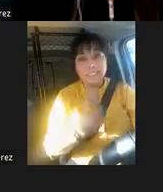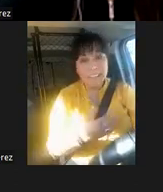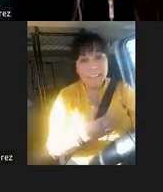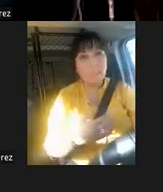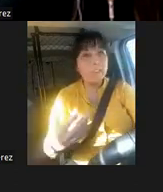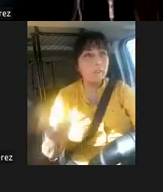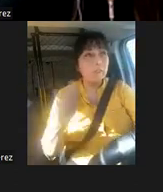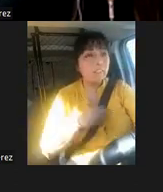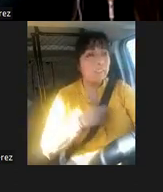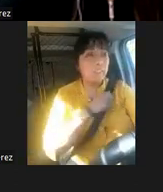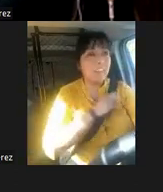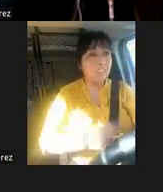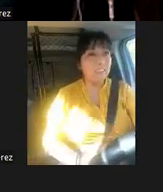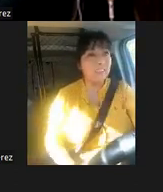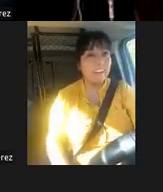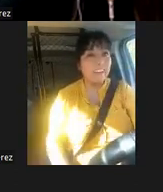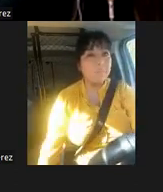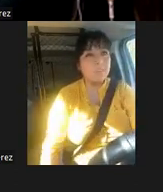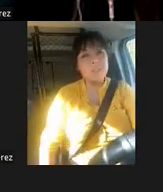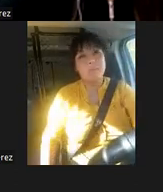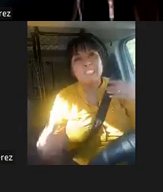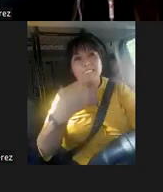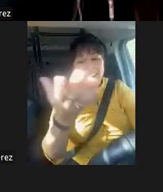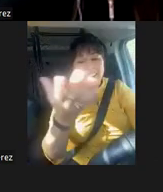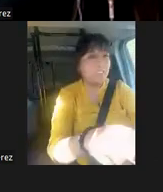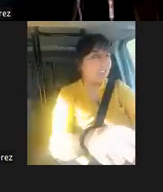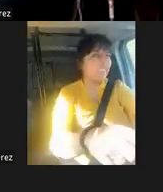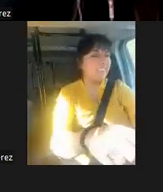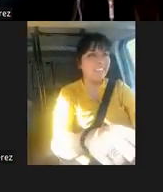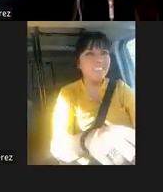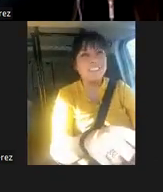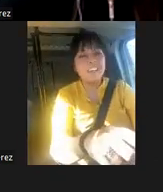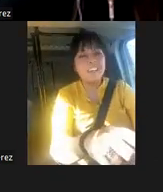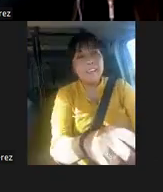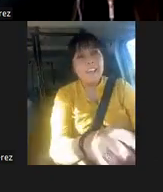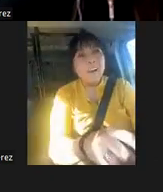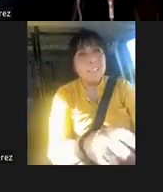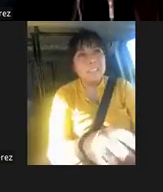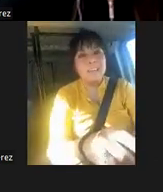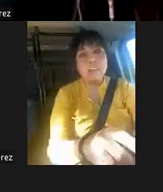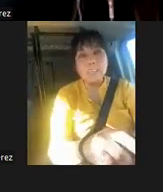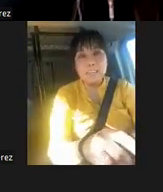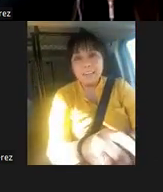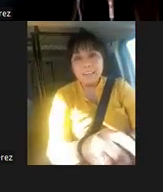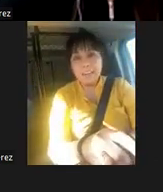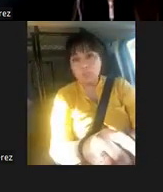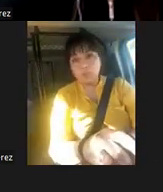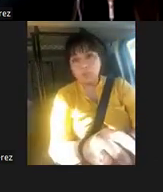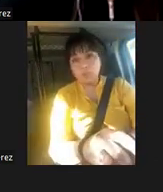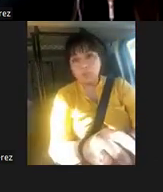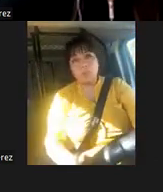Estoy en Santiago, estoy trabajando acá. Cuando me inscribí estaba yo en Los Ángeles. Y trabajo en el área de